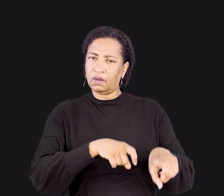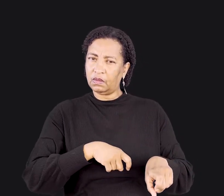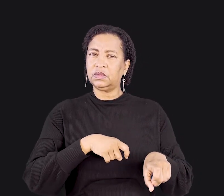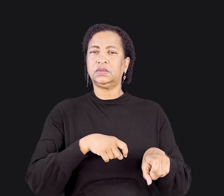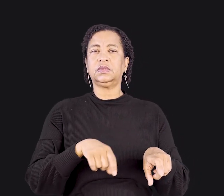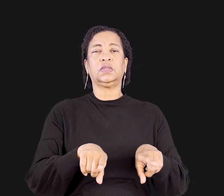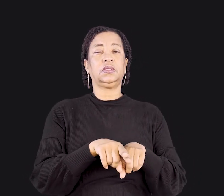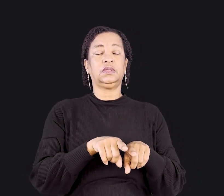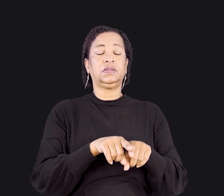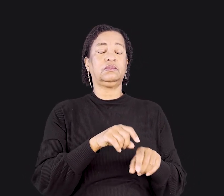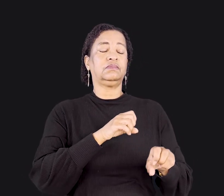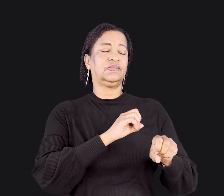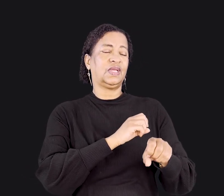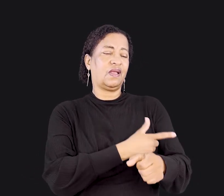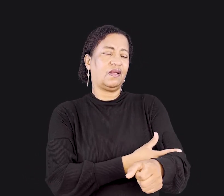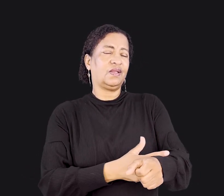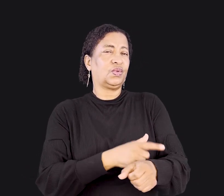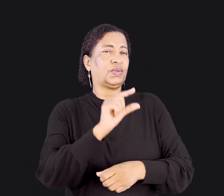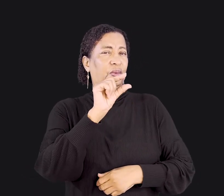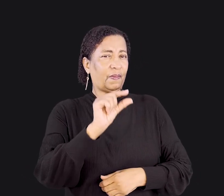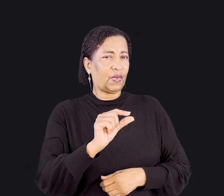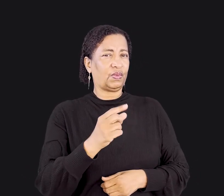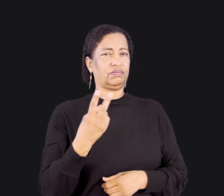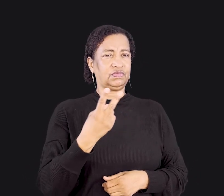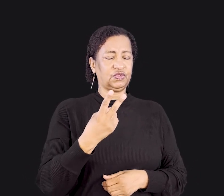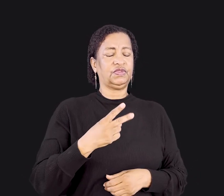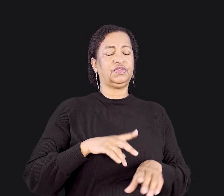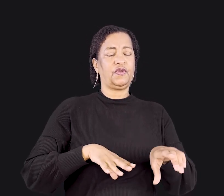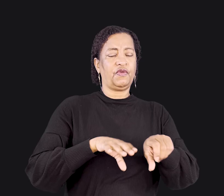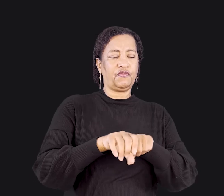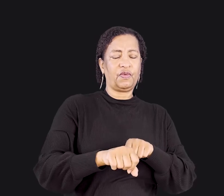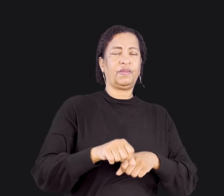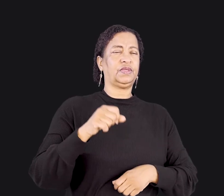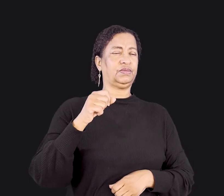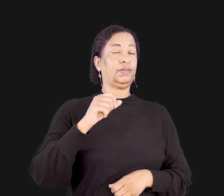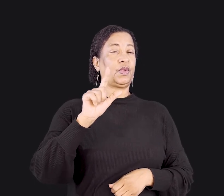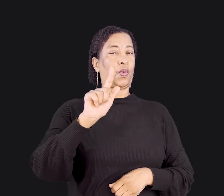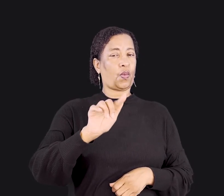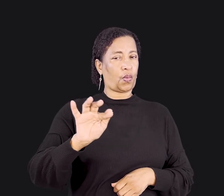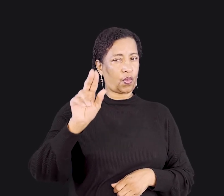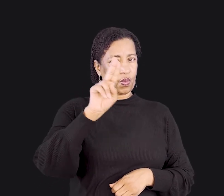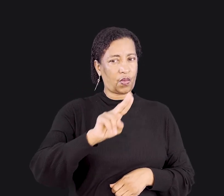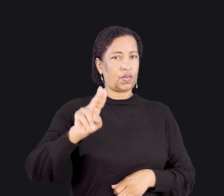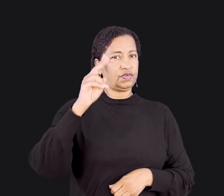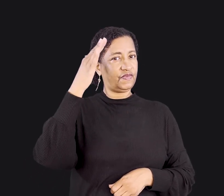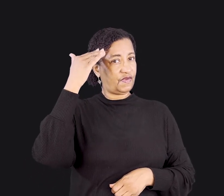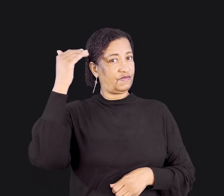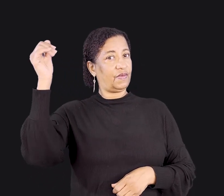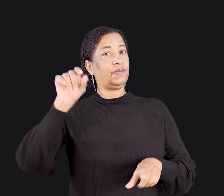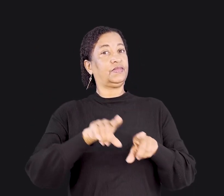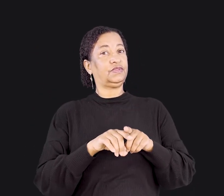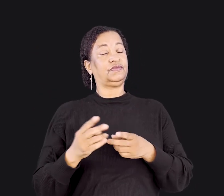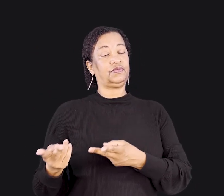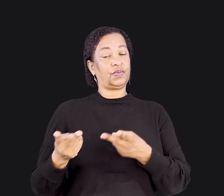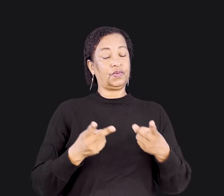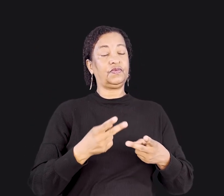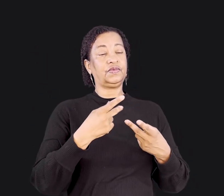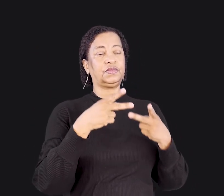pouca educação. Os dois pregadores formados pela Universidade de Oxford foram chamados para pregar para trabalhadores em minas de